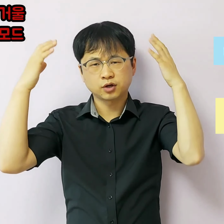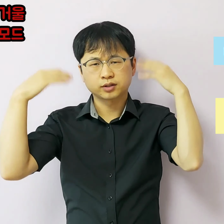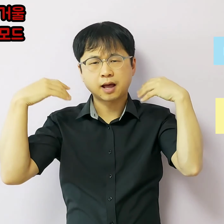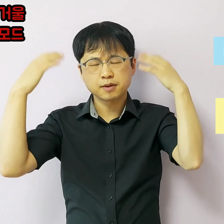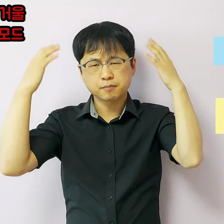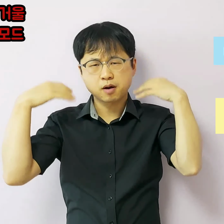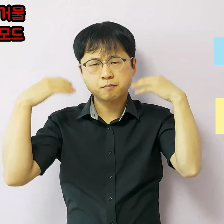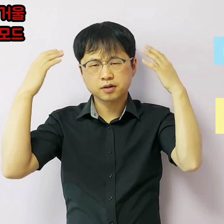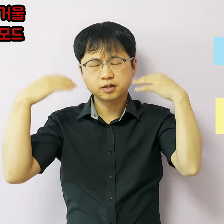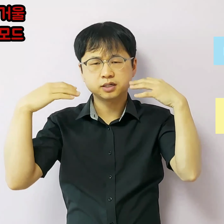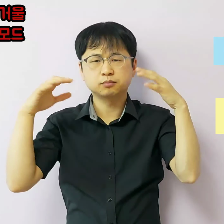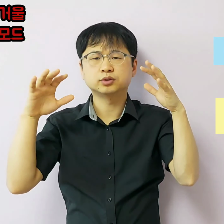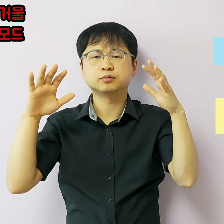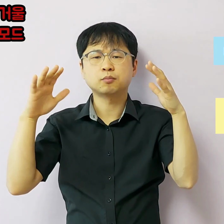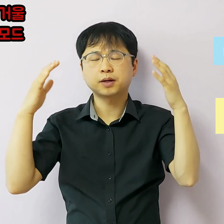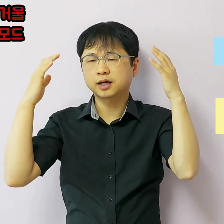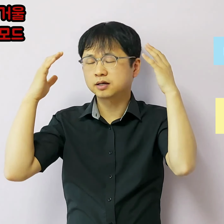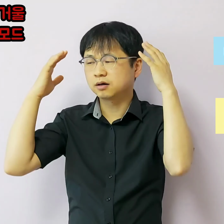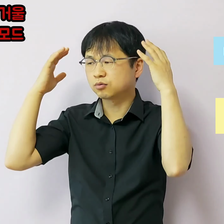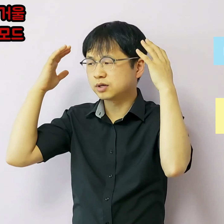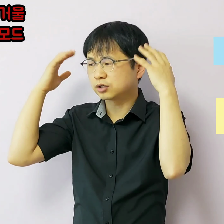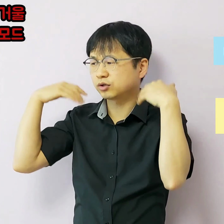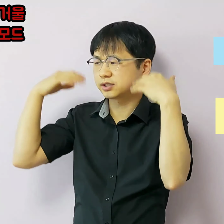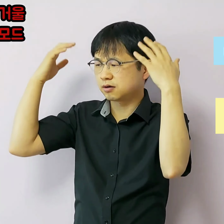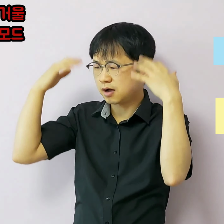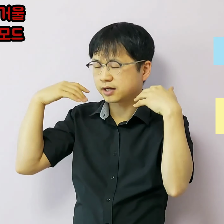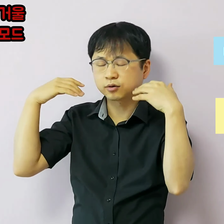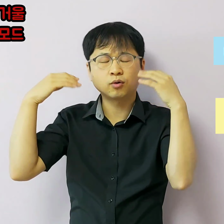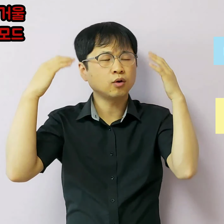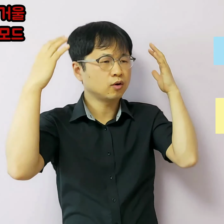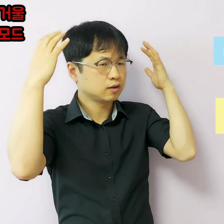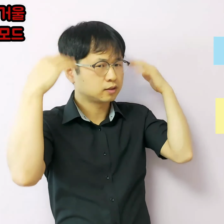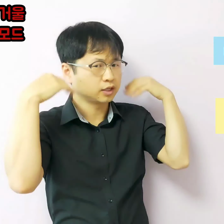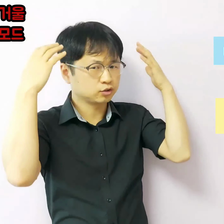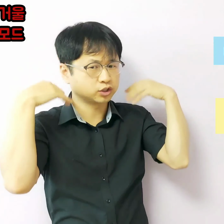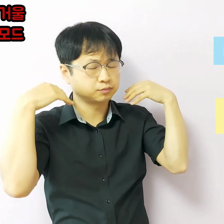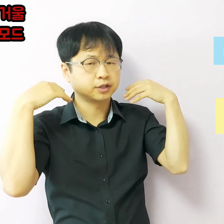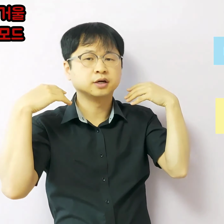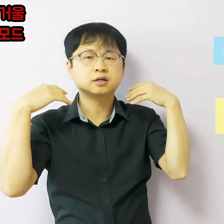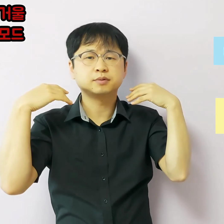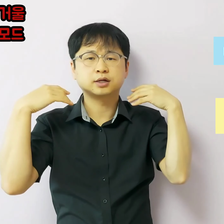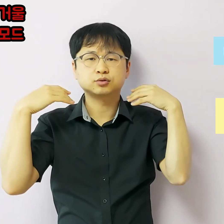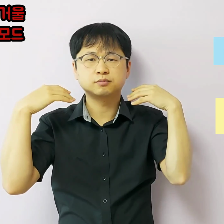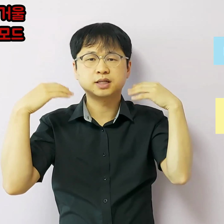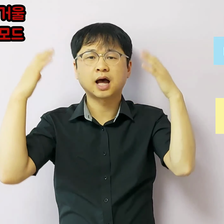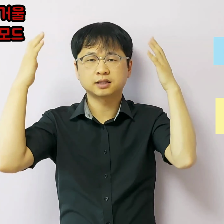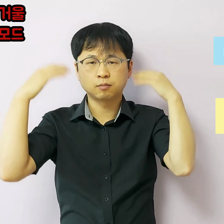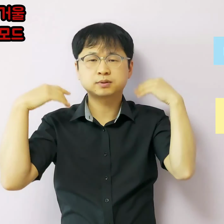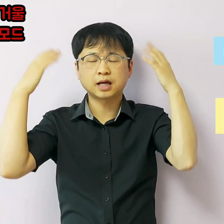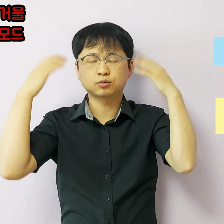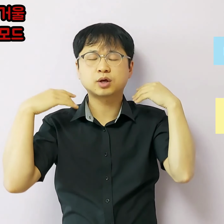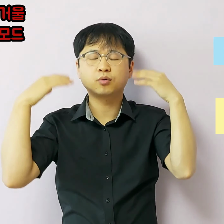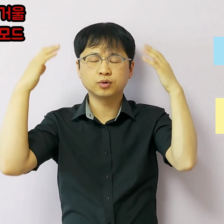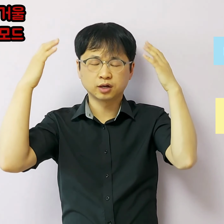덥죠. 땀이 뻘뻘 흘리는 모습 손바닥을 얼굴 양쪽에서 아래로 내려주시면 여름이란 수어입니다. 덥다도 되고